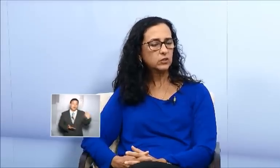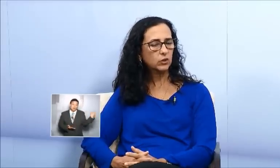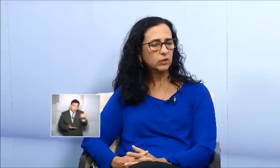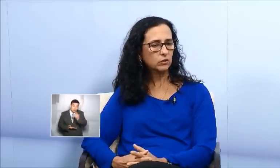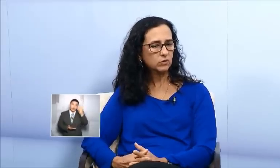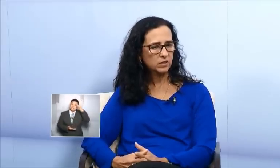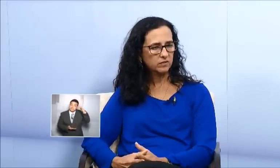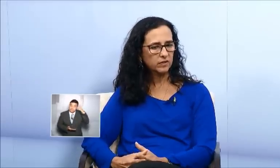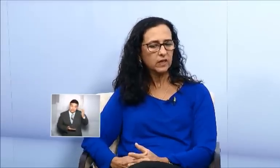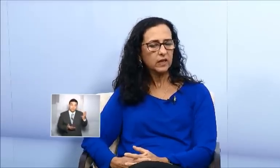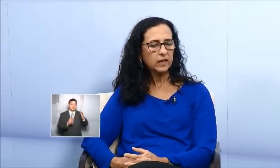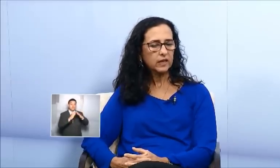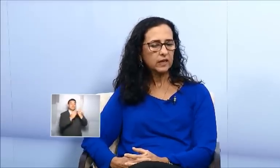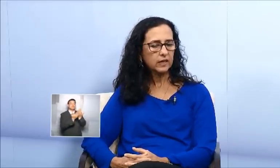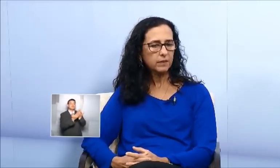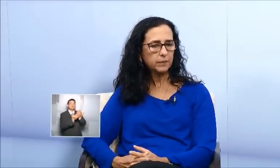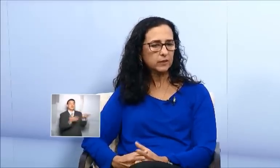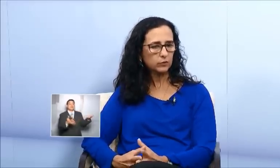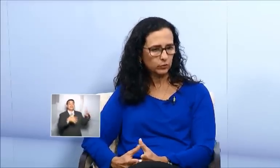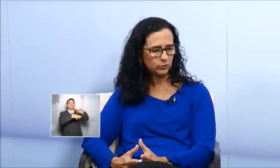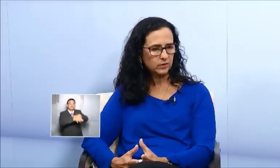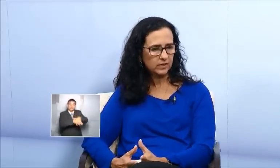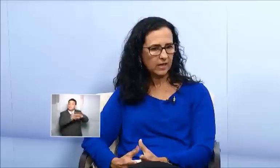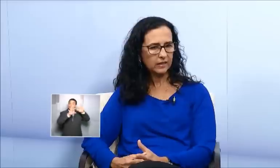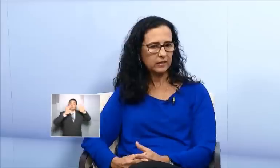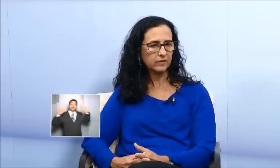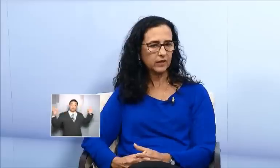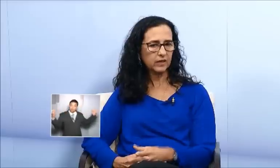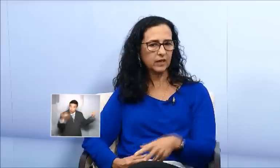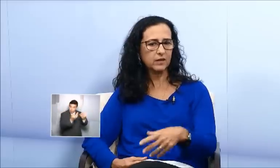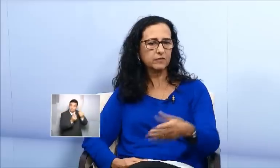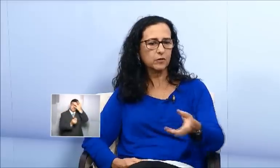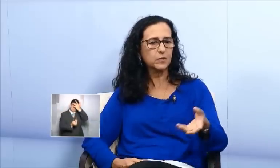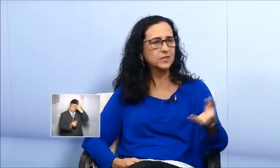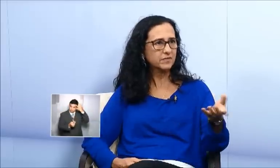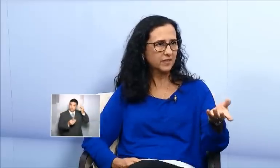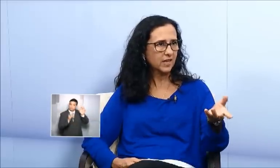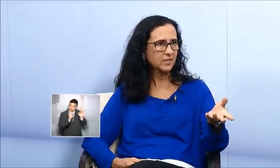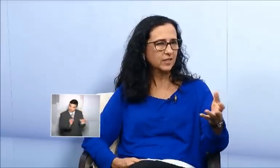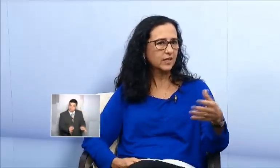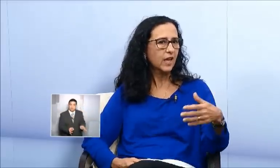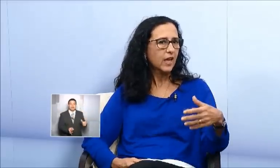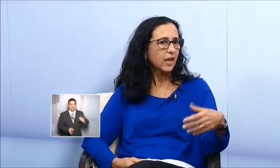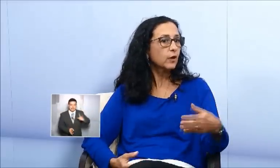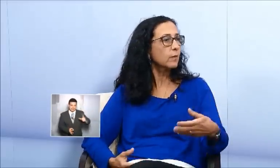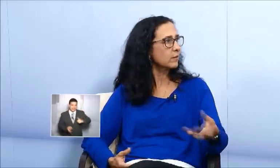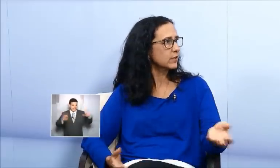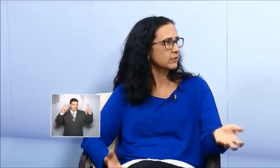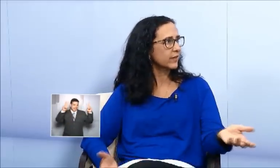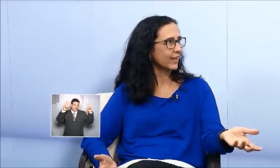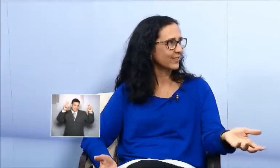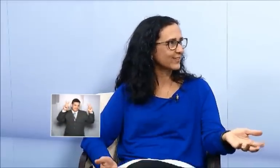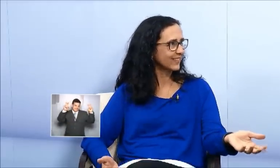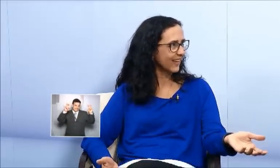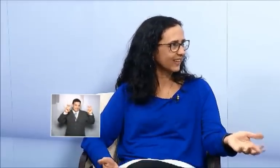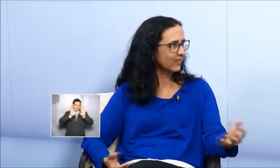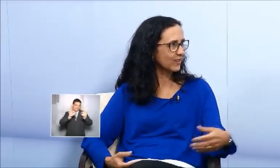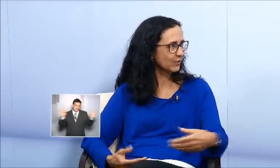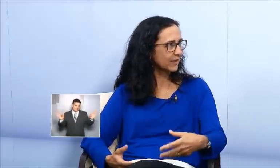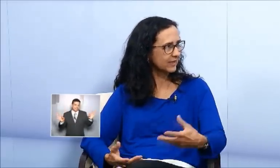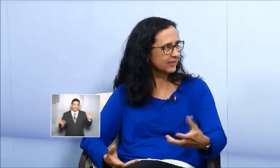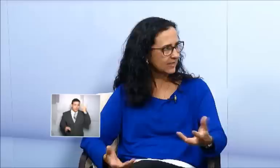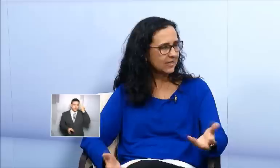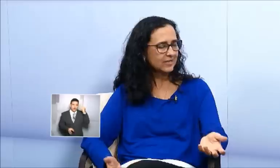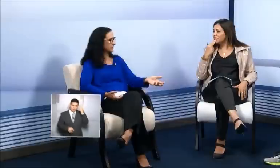a escola inclusiva, ela é para todos, né? E tem aquela famosa frase que é normal ser diferente, né? Claro.